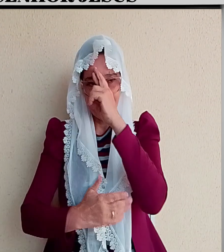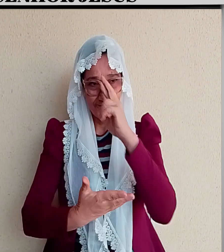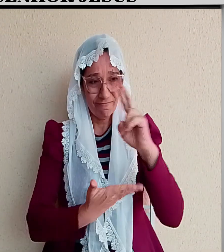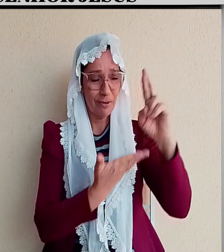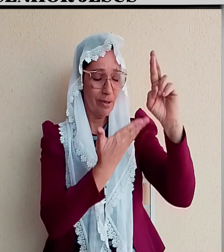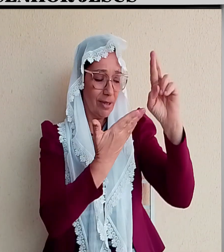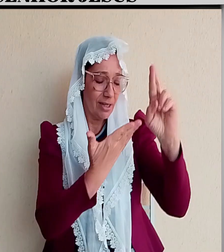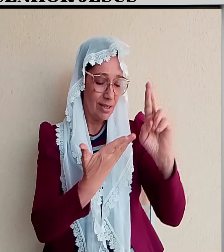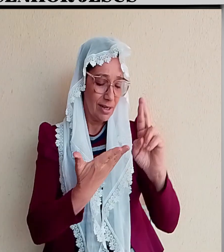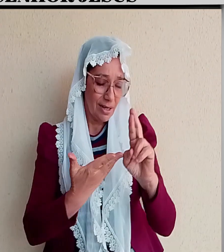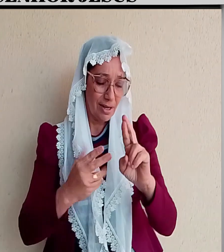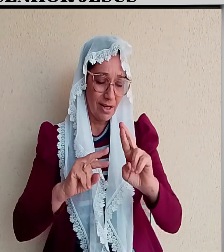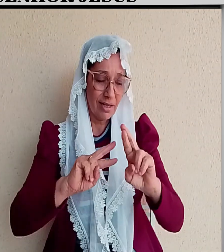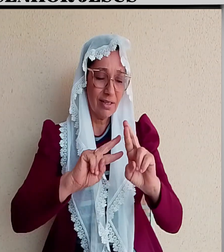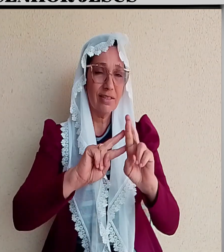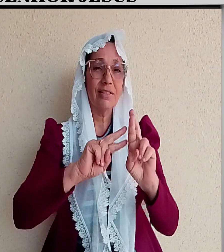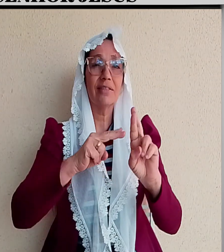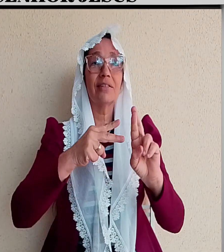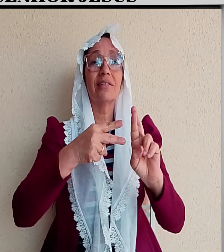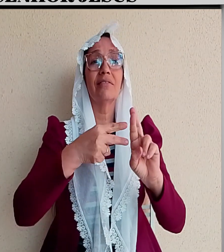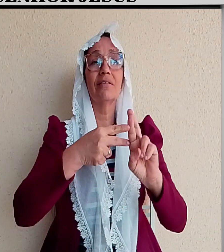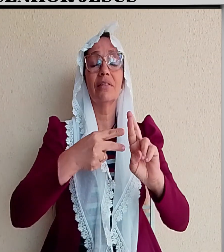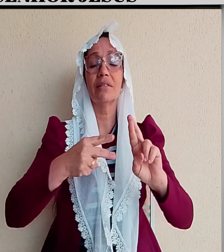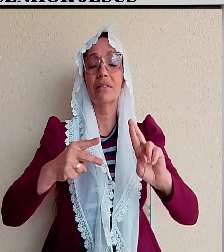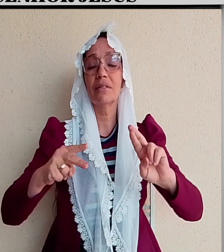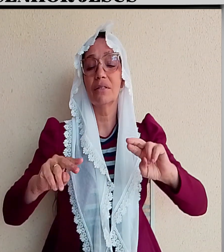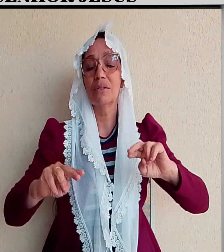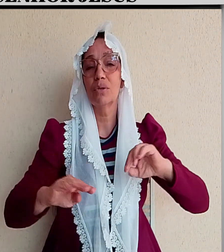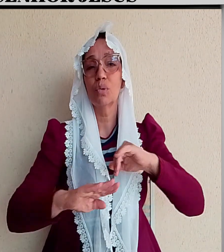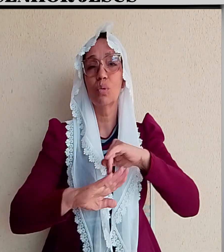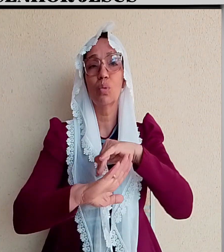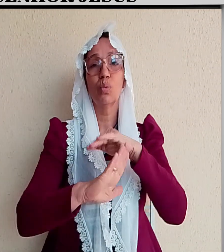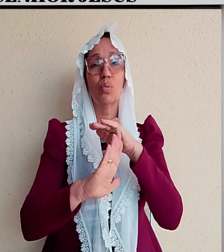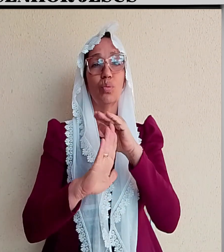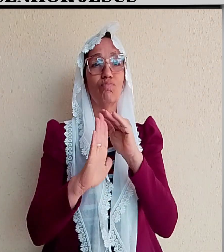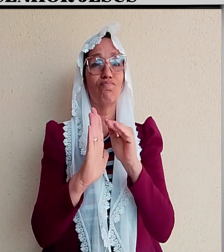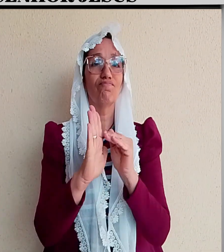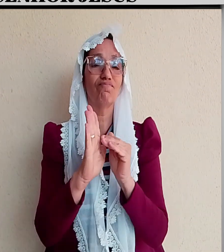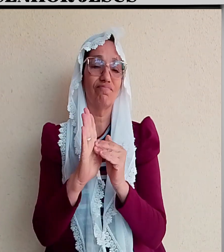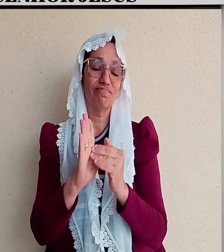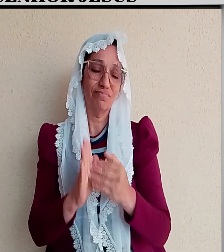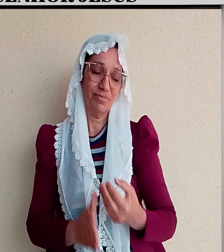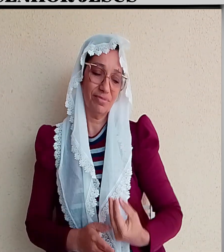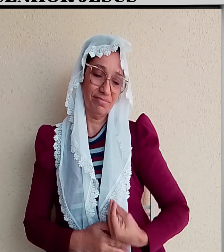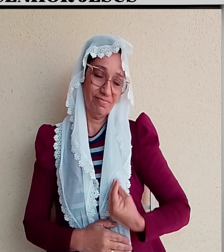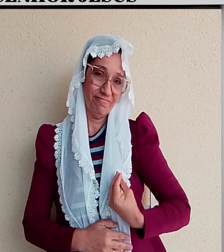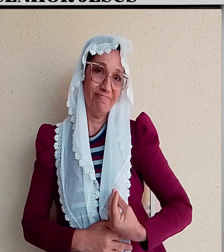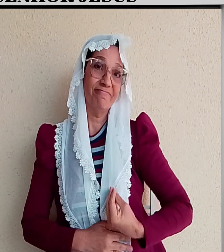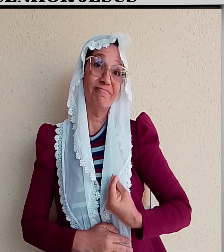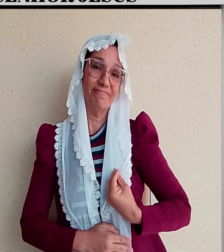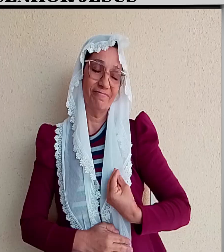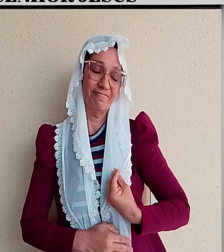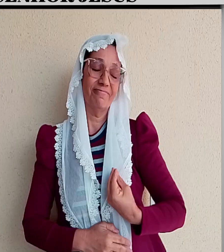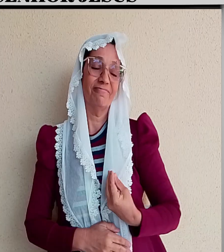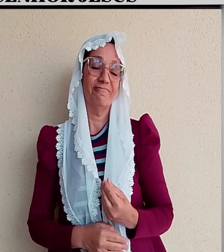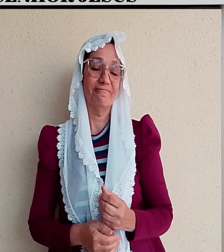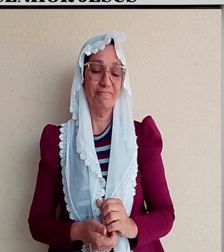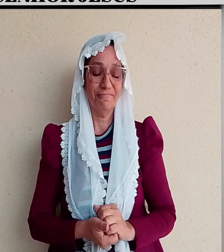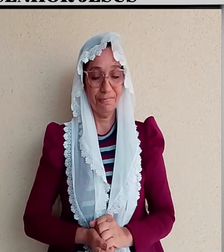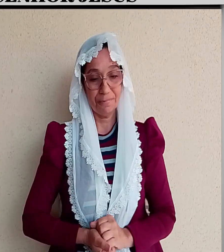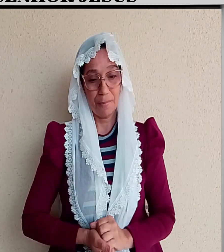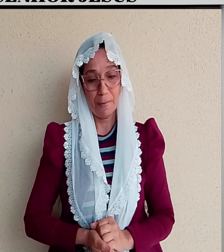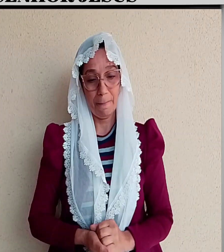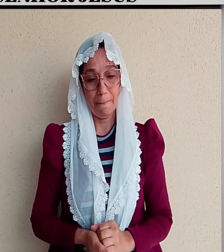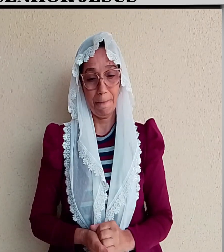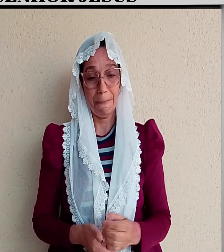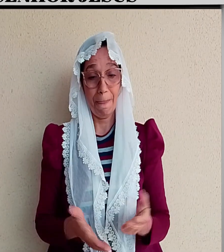estamos aqui para que, se Ele achar graça aos seus santos olhos, vir mais uma vez falar conosco, nos